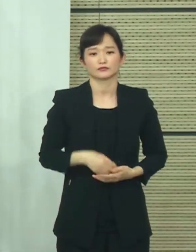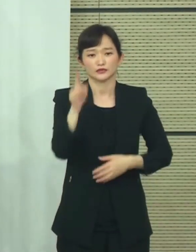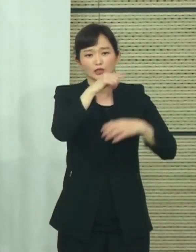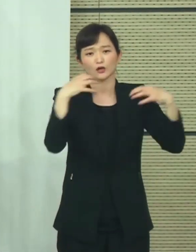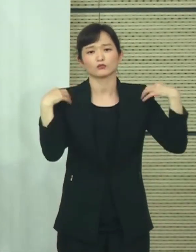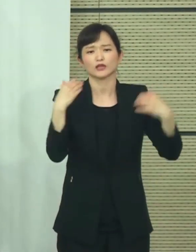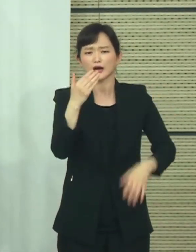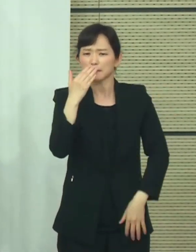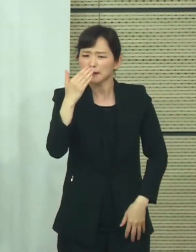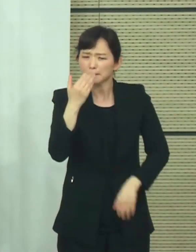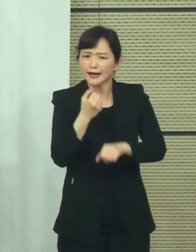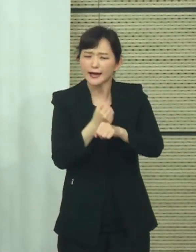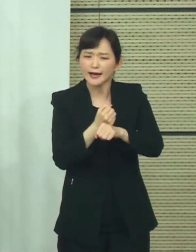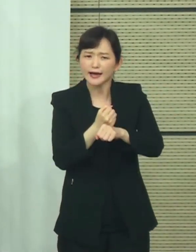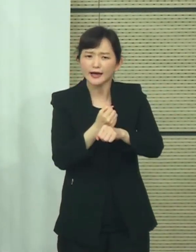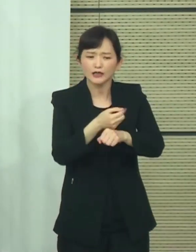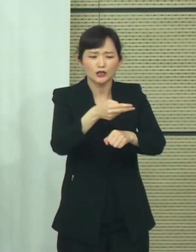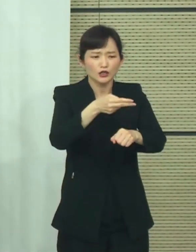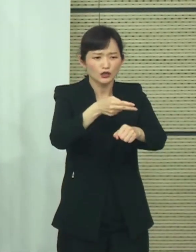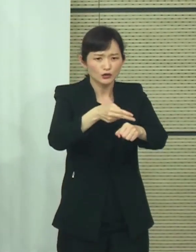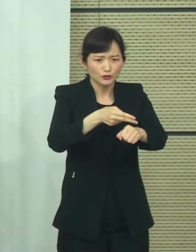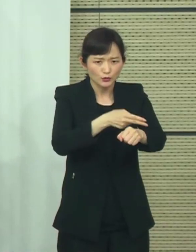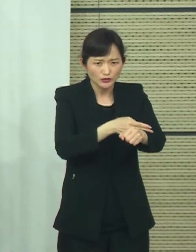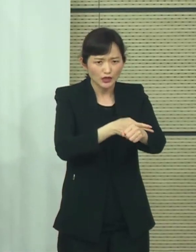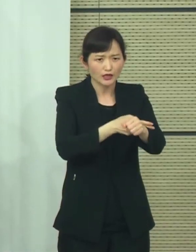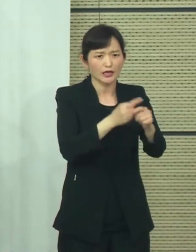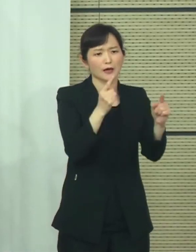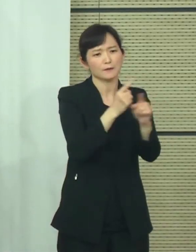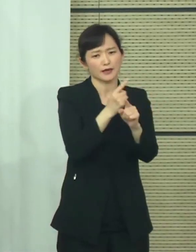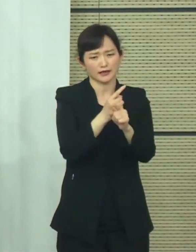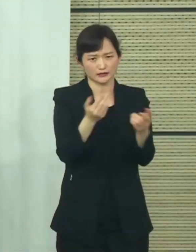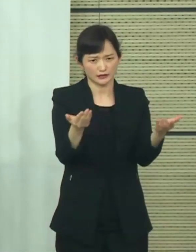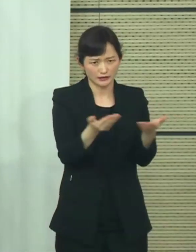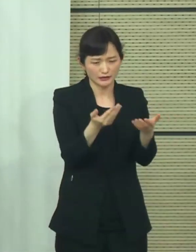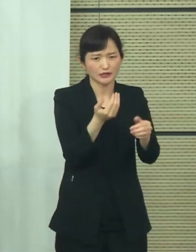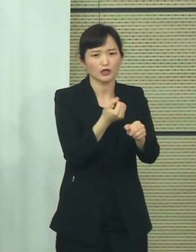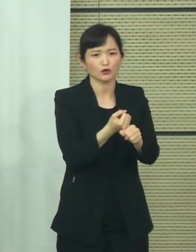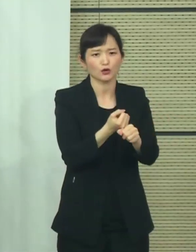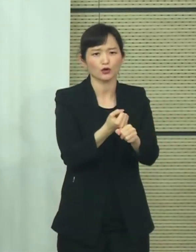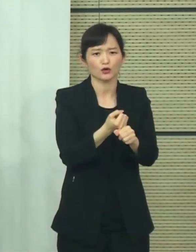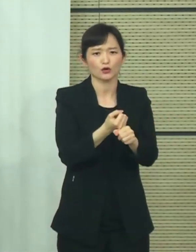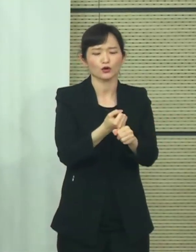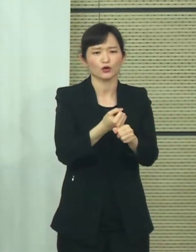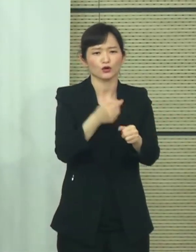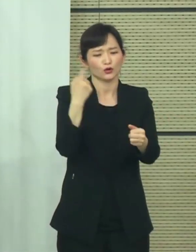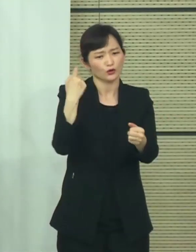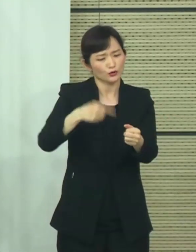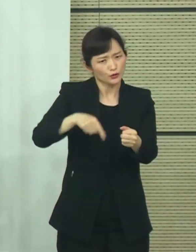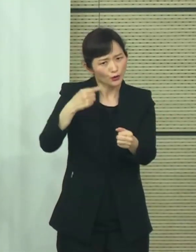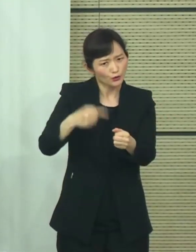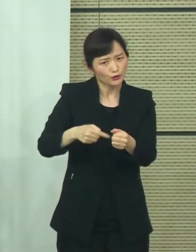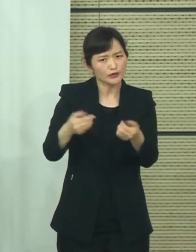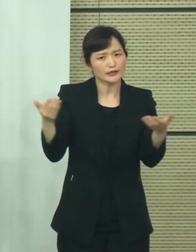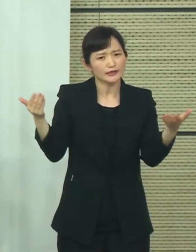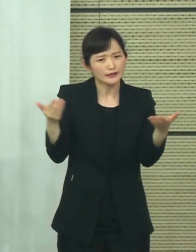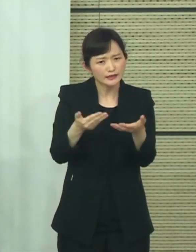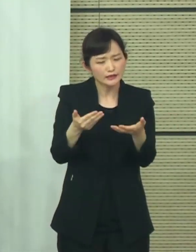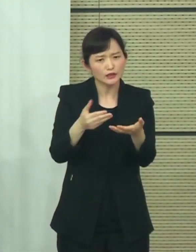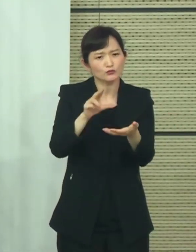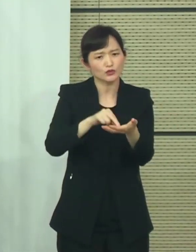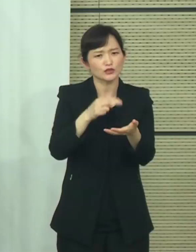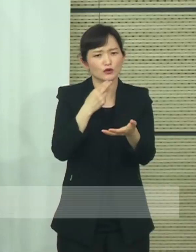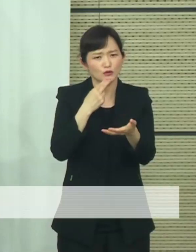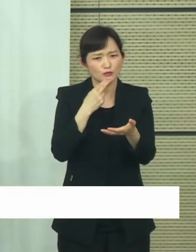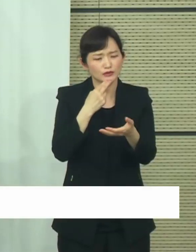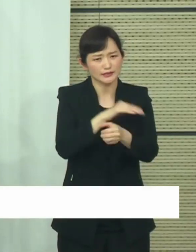가능한 보육교직원 간 교대 근무를 통해 교유 보육의 차질이 없도록 하는 방안을 권장 하되